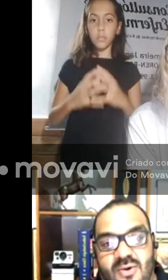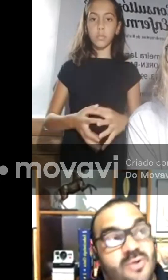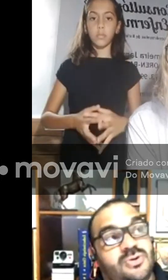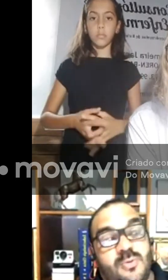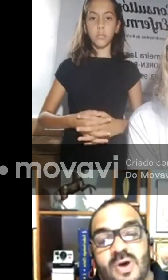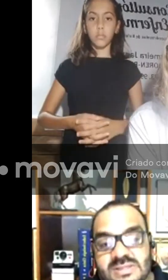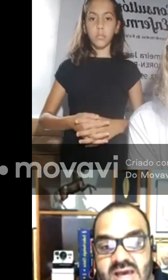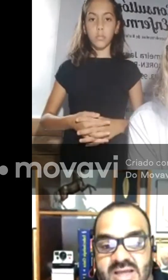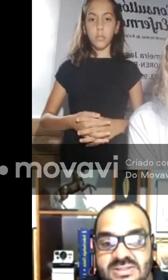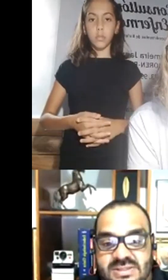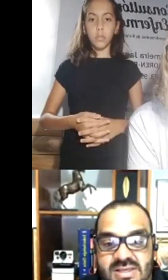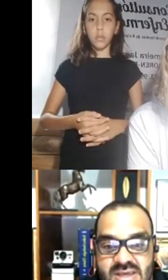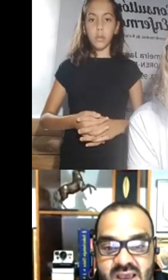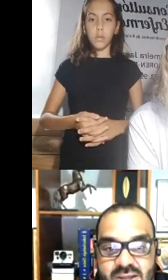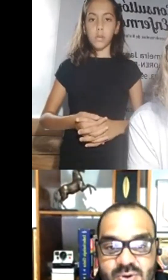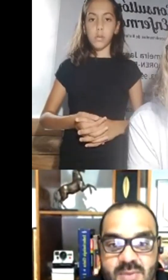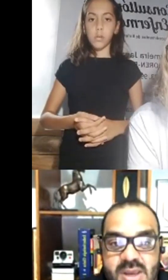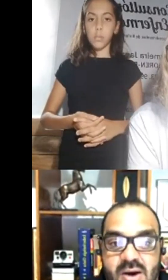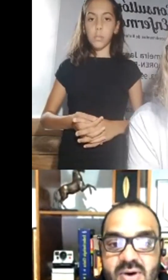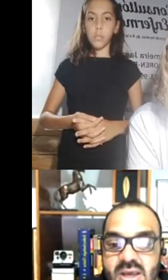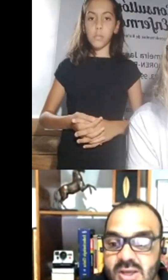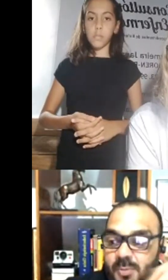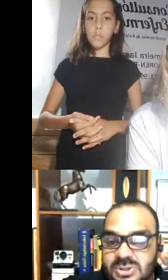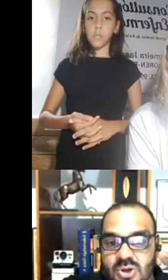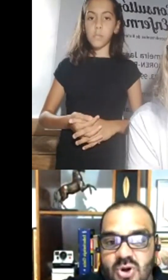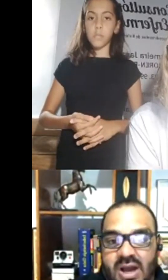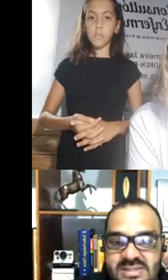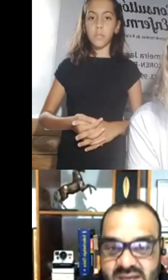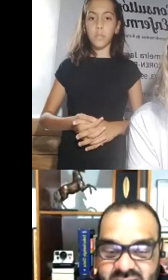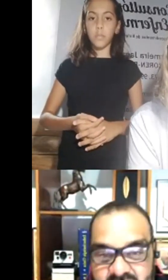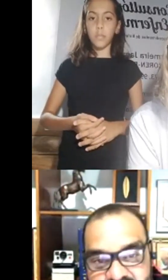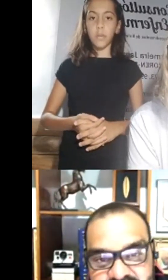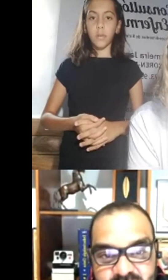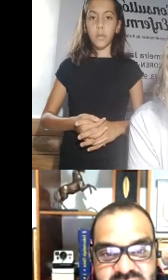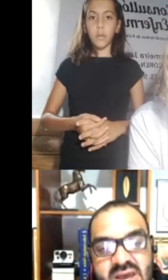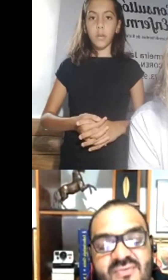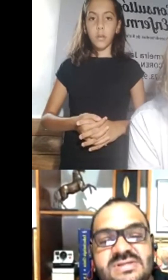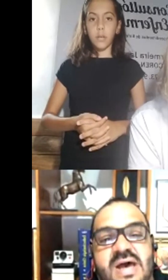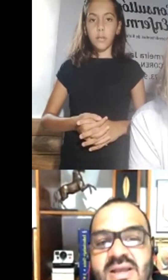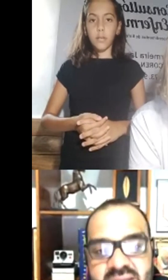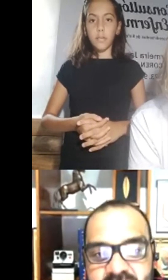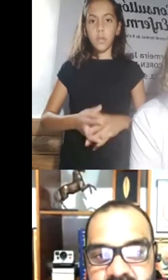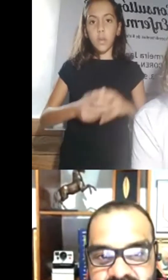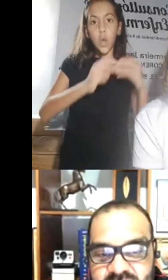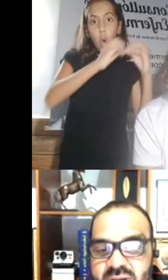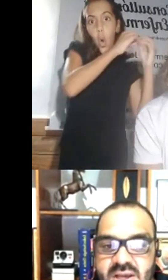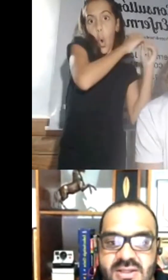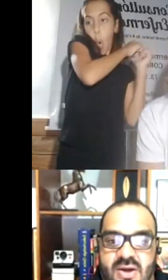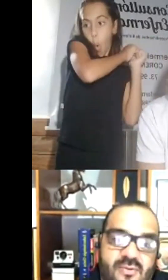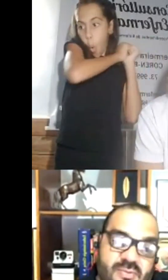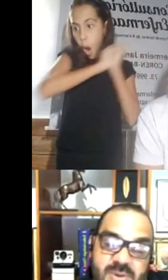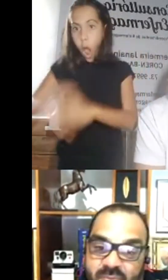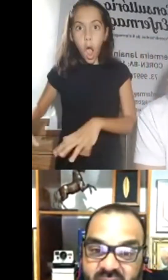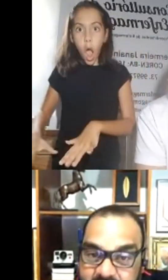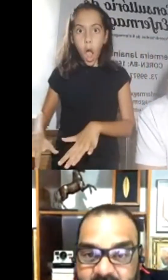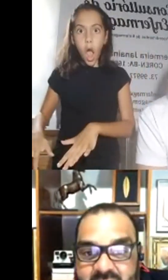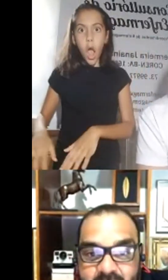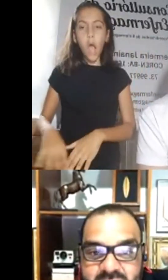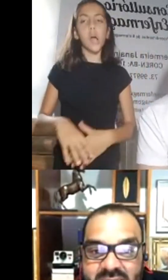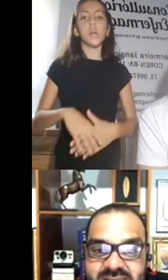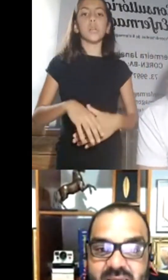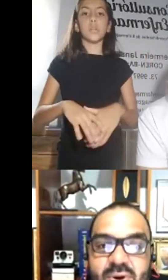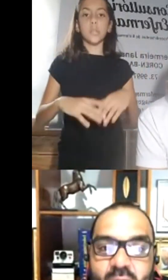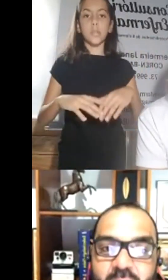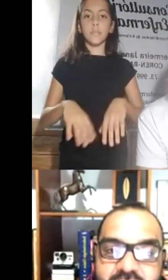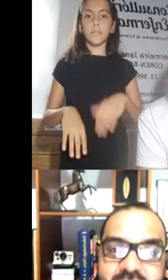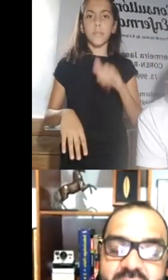um negócio, umas caixas, está descarregando no caminhão, e o pessoal jogasse a caixa lá de cima sem avisar quem está embaixo. Então, você vai parar, mas